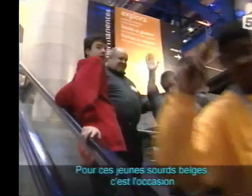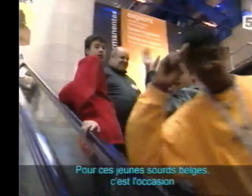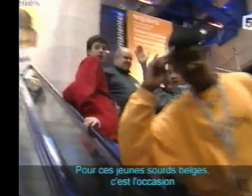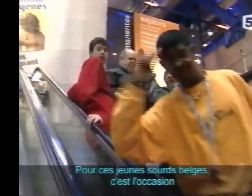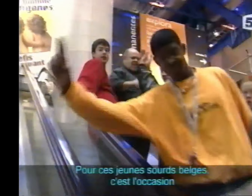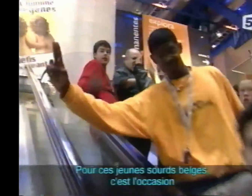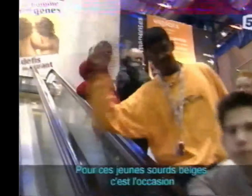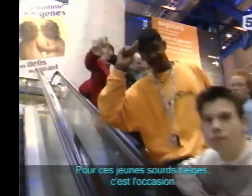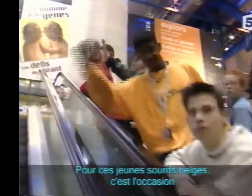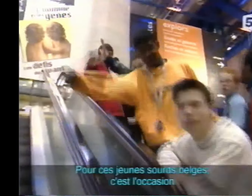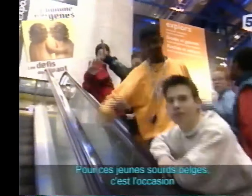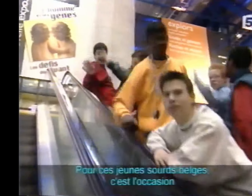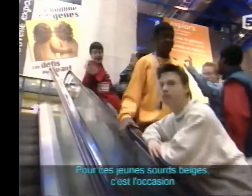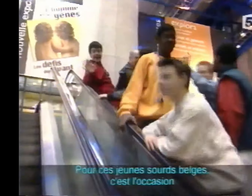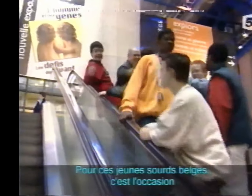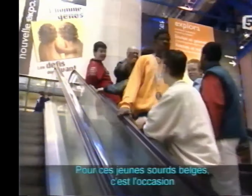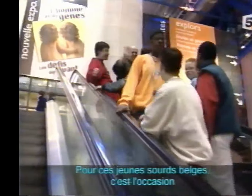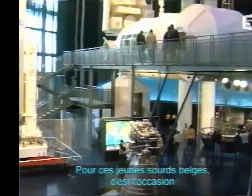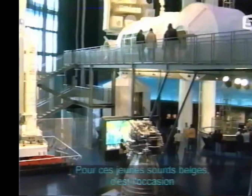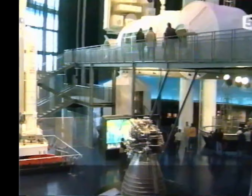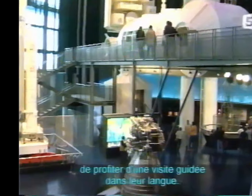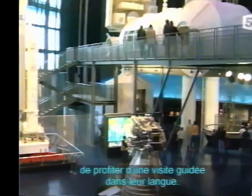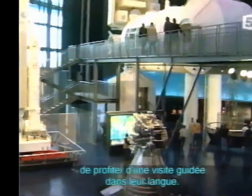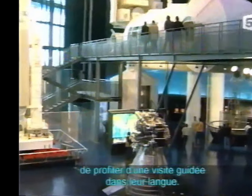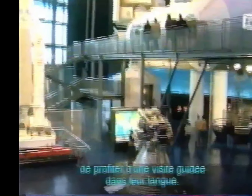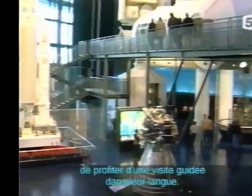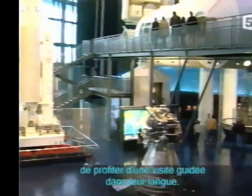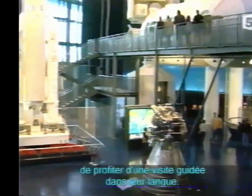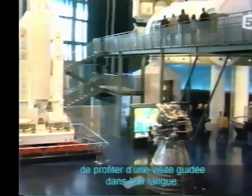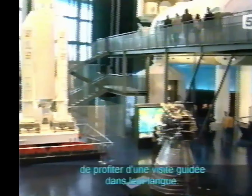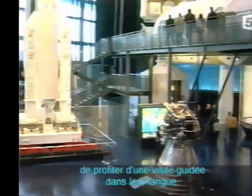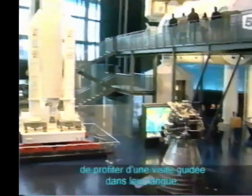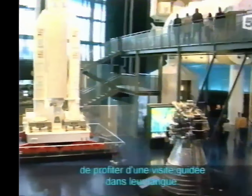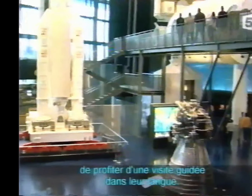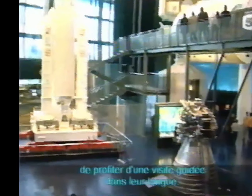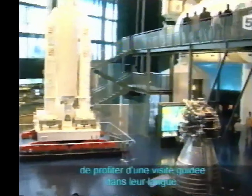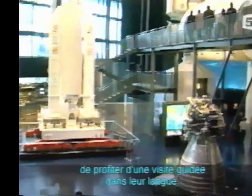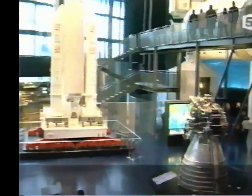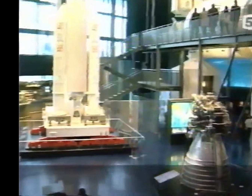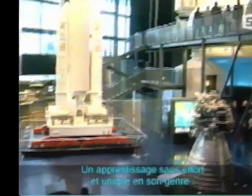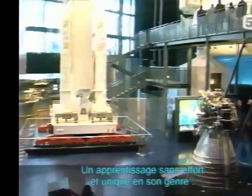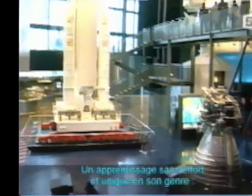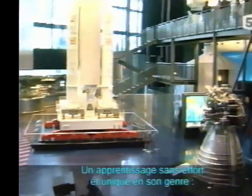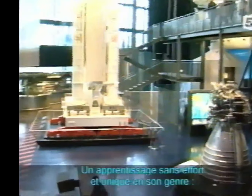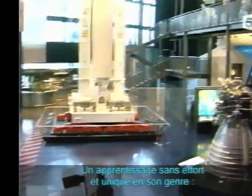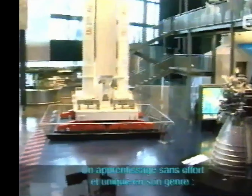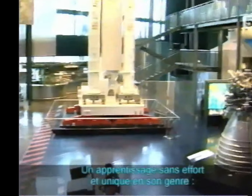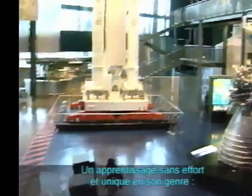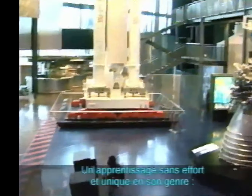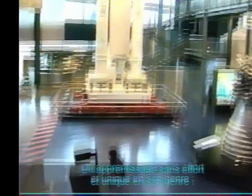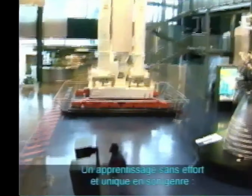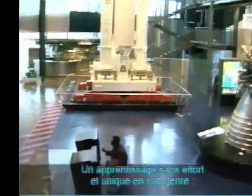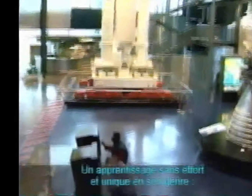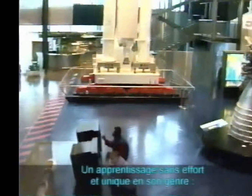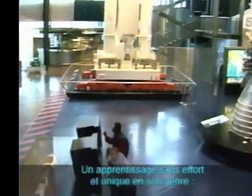Pour ces jeunes sourds belges, un détour par la Cité des Sciences est l'occasion de profiter d'une visite guidée dans leur langue. Un apprentissage sans effort et unique en son